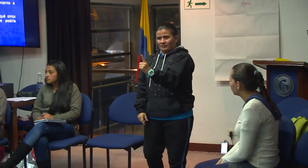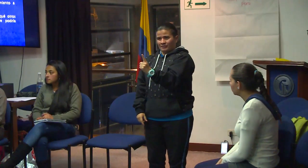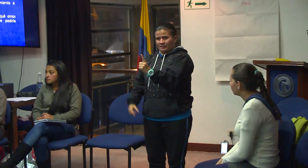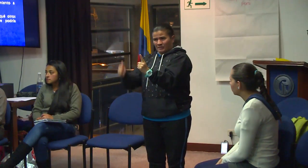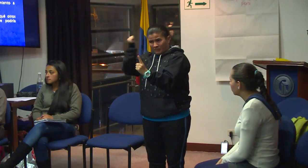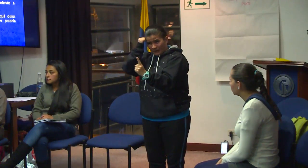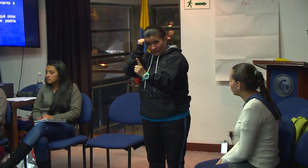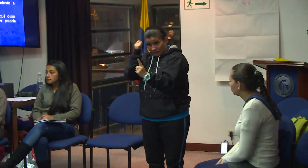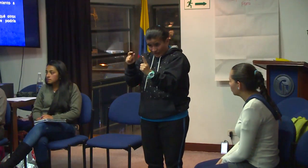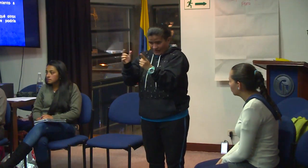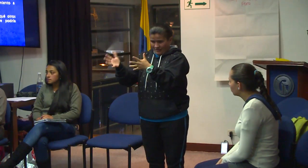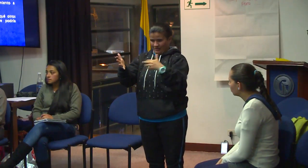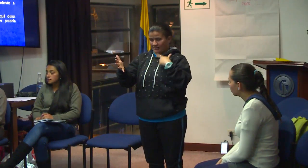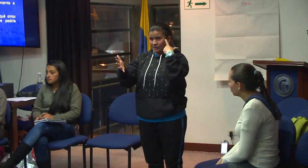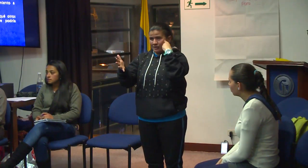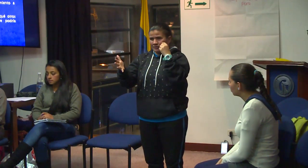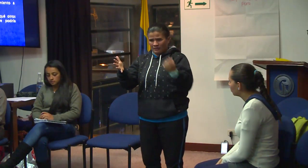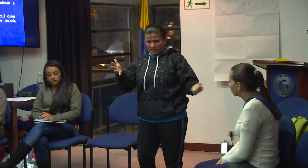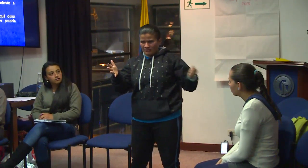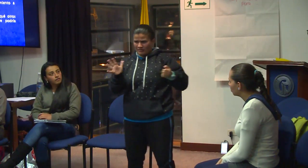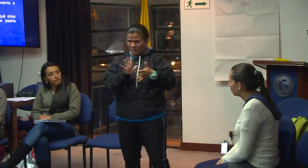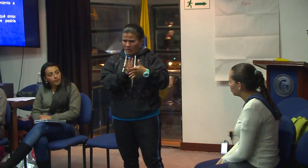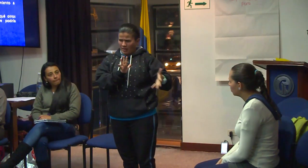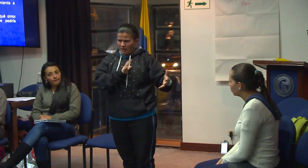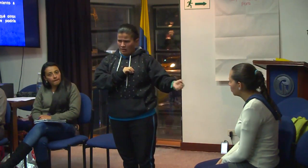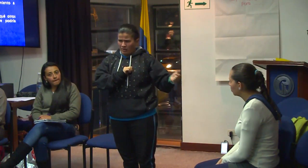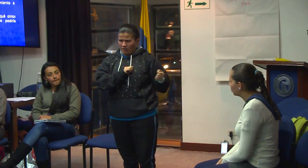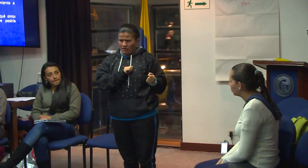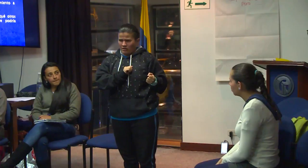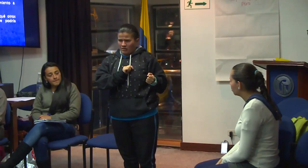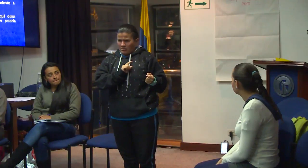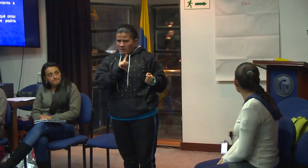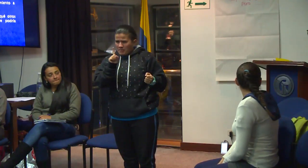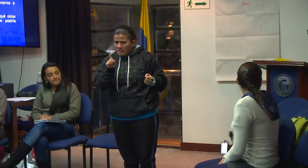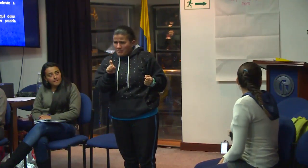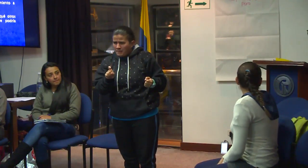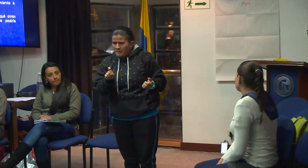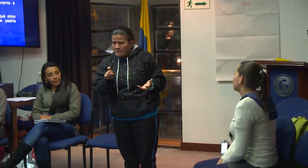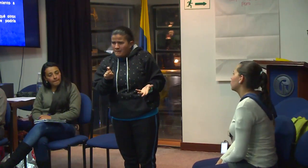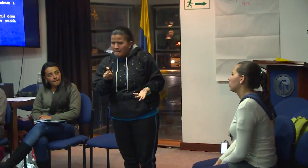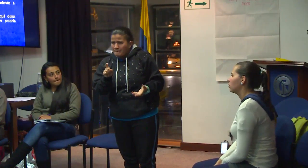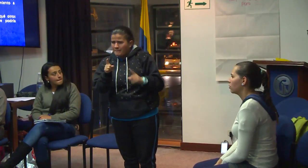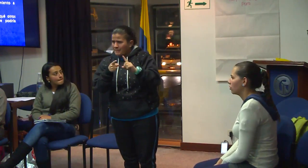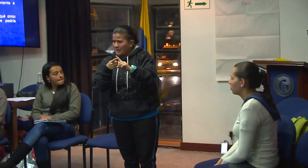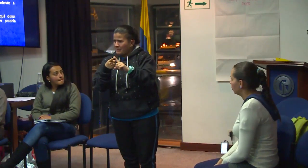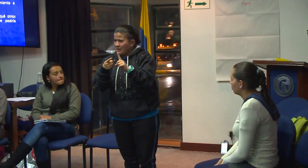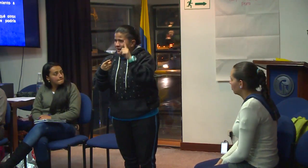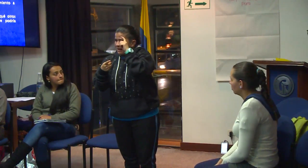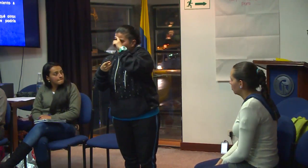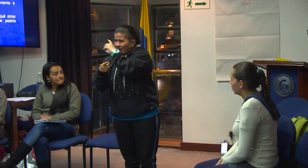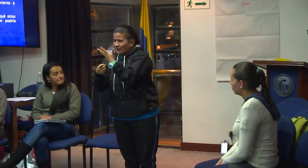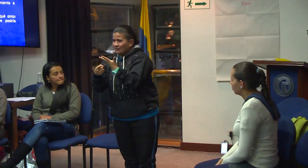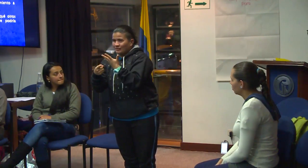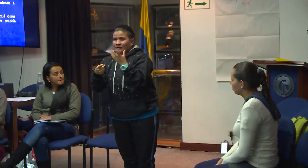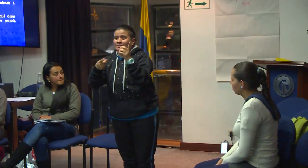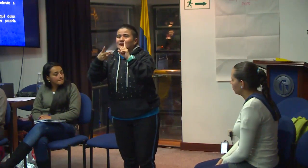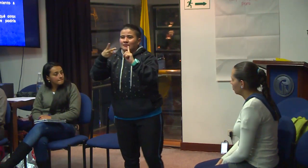modelo. Estudian aquí en la universidad una licenciatura y se van a hacer modelos. Se van a hacer modelos, no